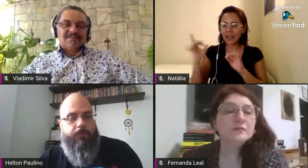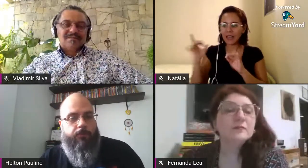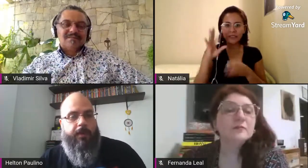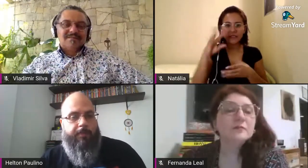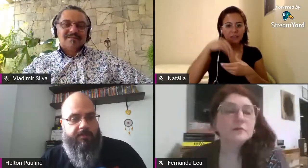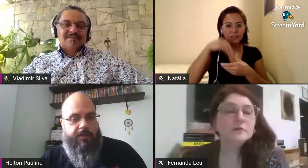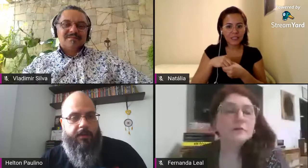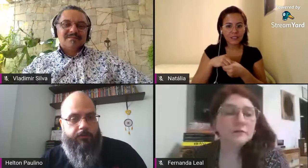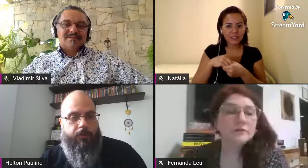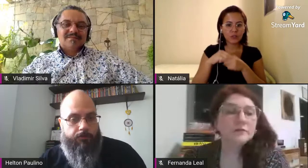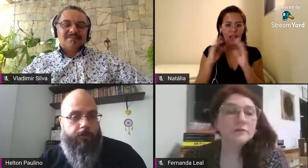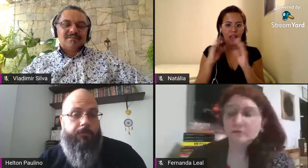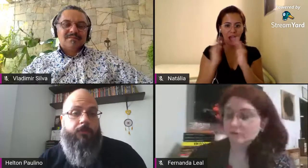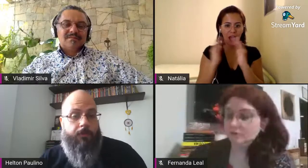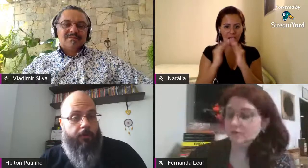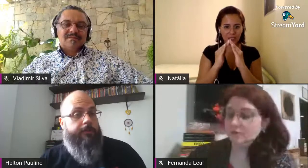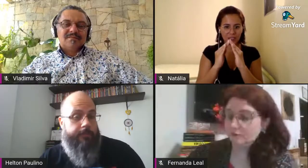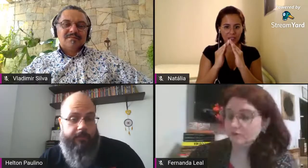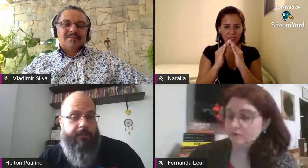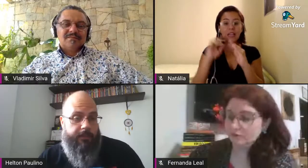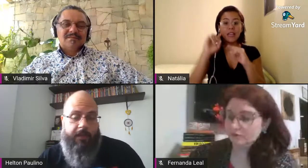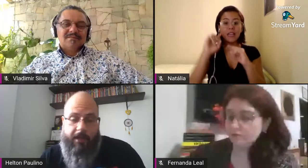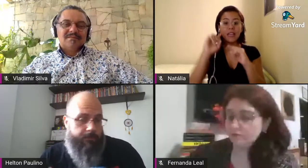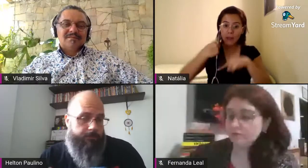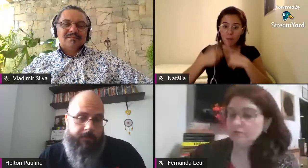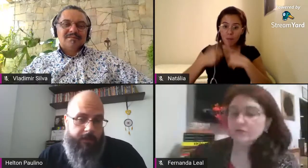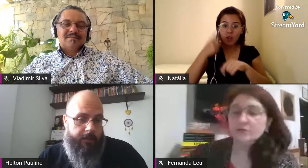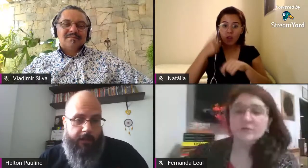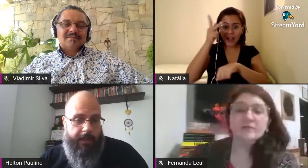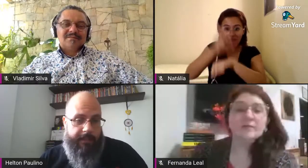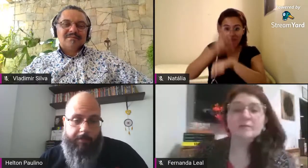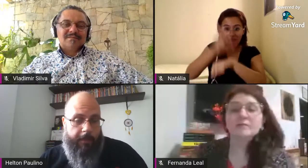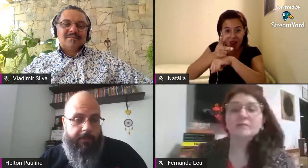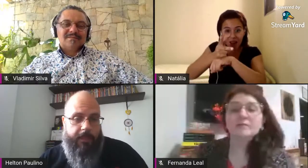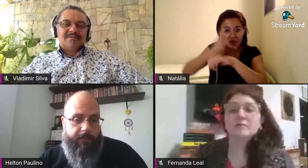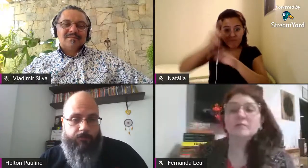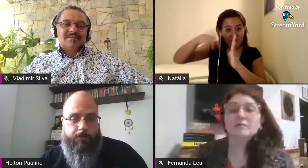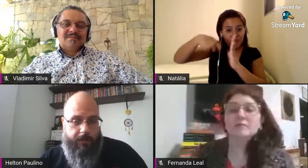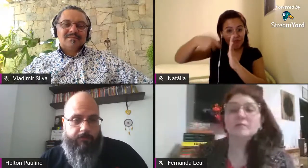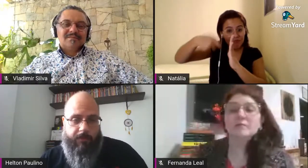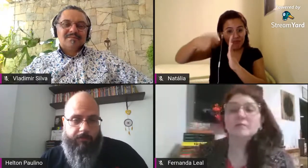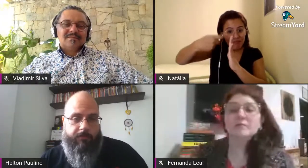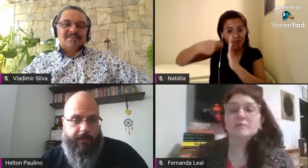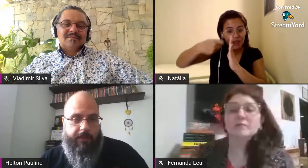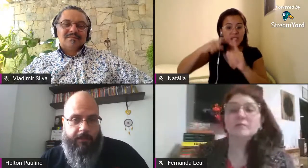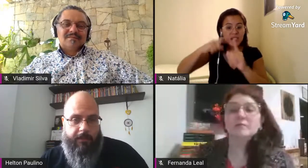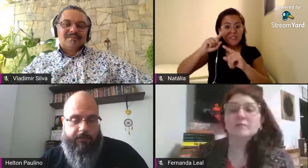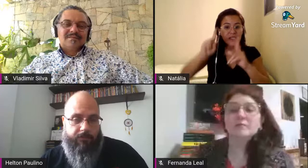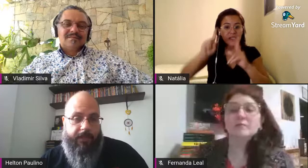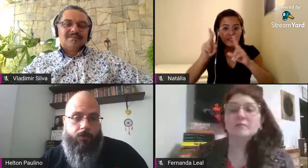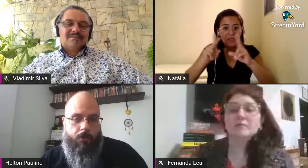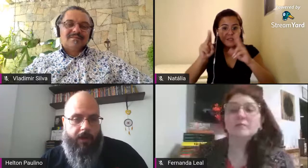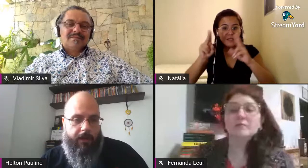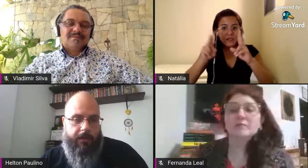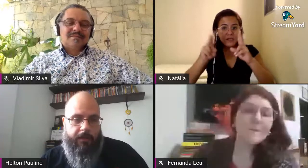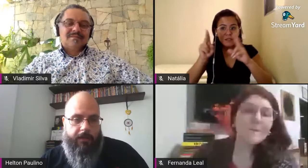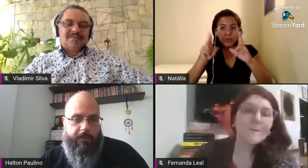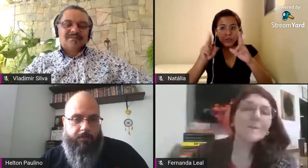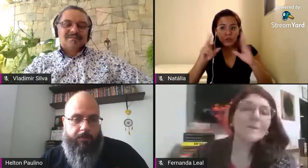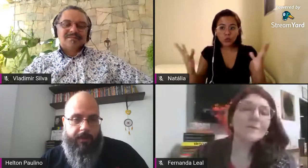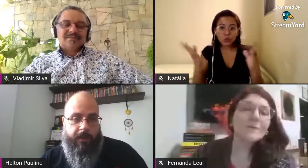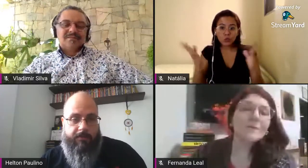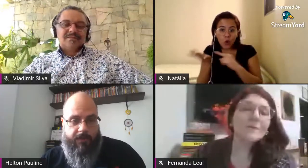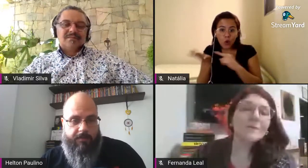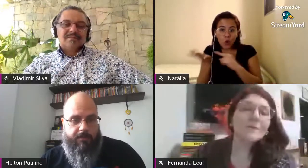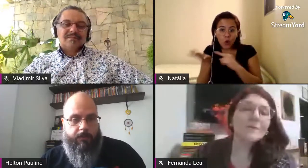pessoas continuem apreciando o nosso grupo folclórico, e é isso. É a adaptabilidade dos meios que vão ter que ocorrer